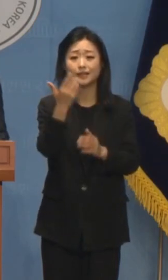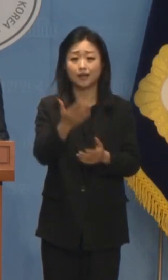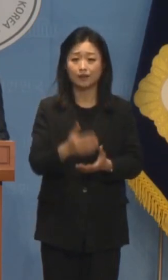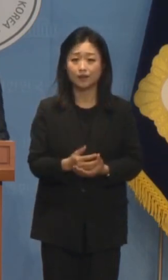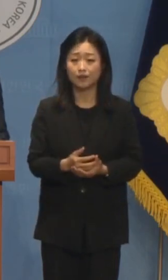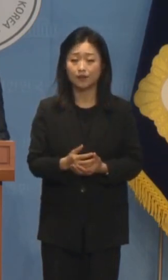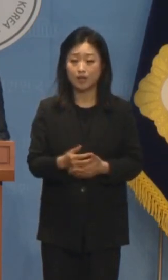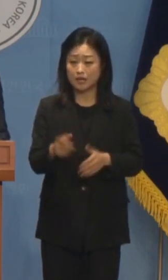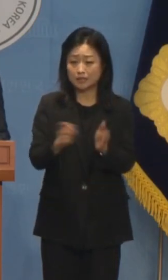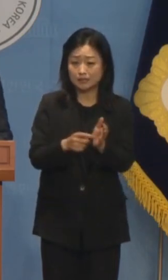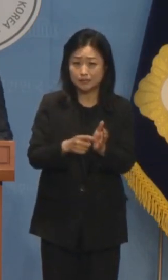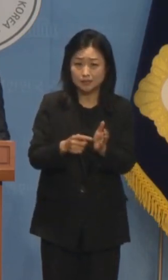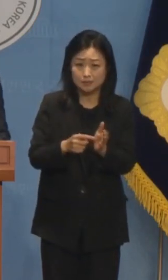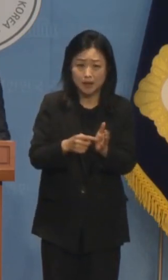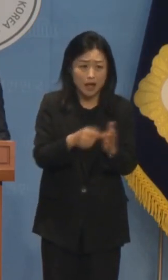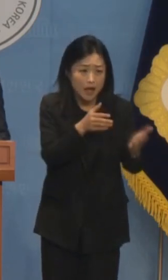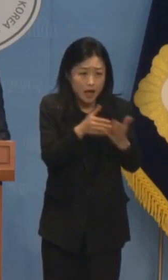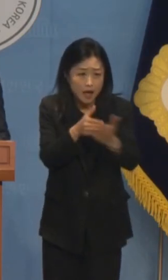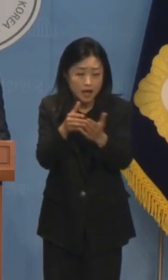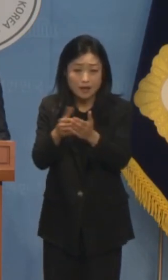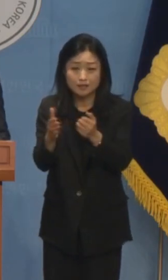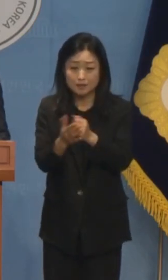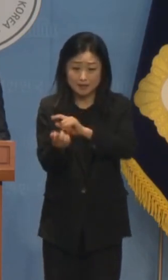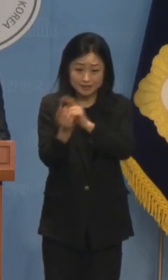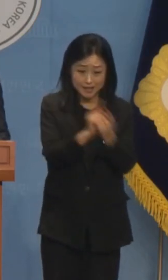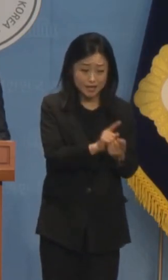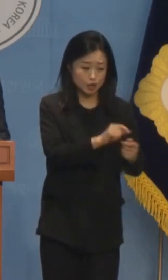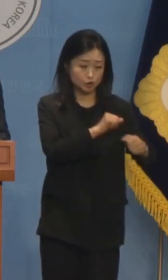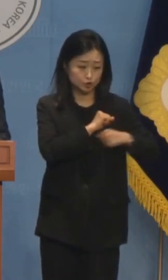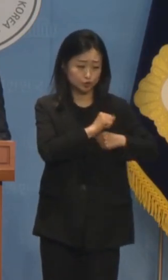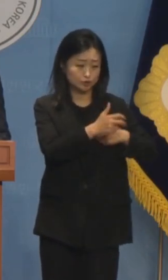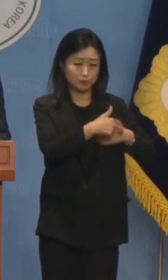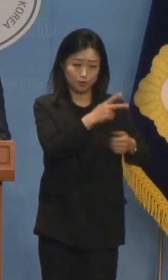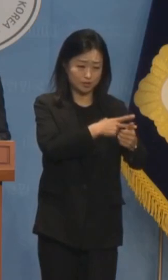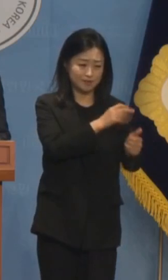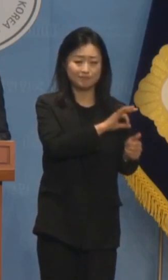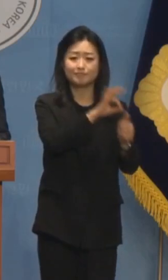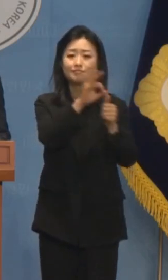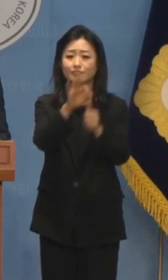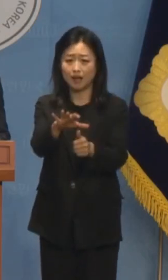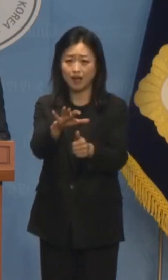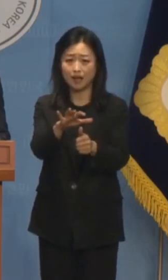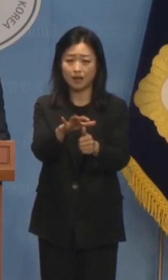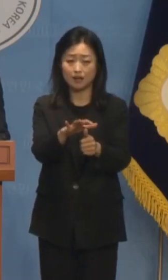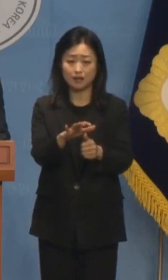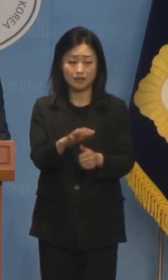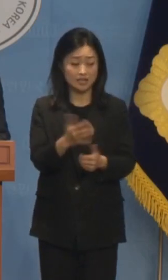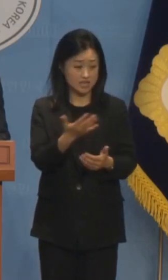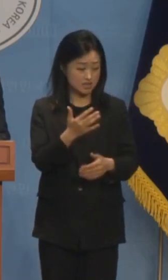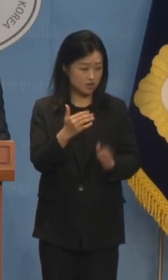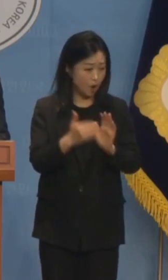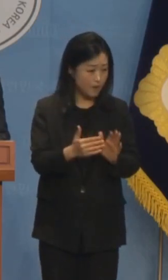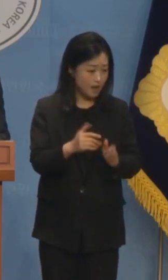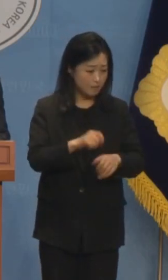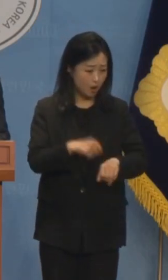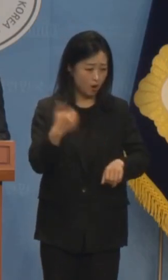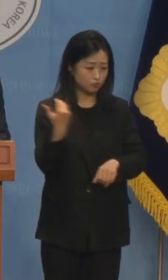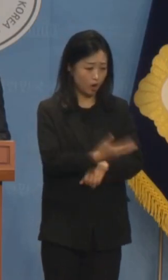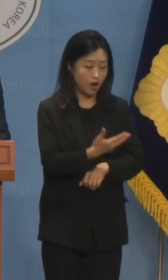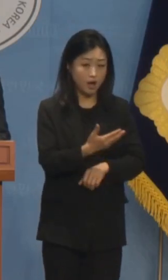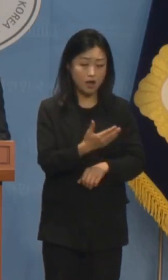더욱이 응급실 공백을 때우려 군의관들을 응급실에 파견하고 응급실 근무를 거부하면 징계